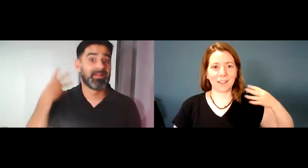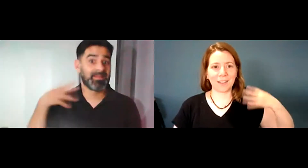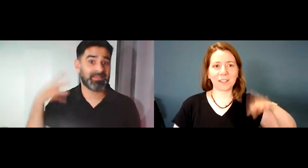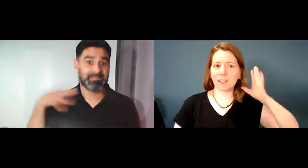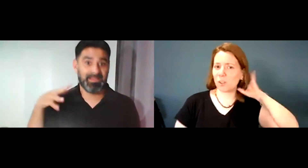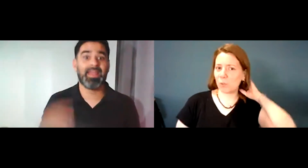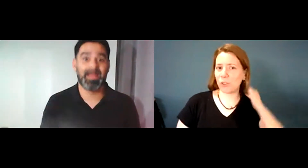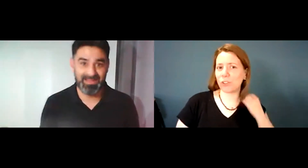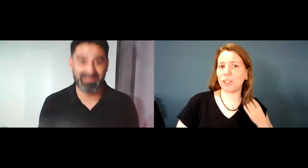Así como de costado.